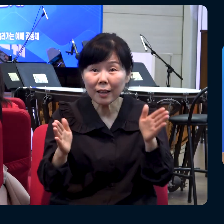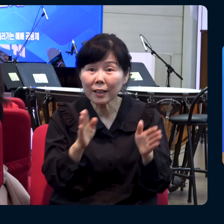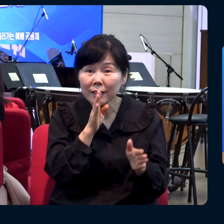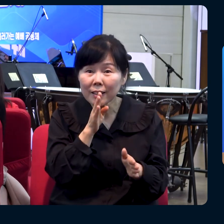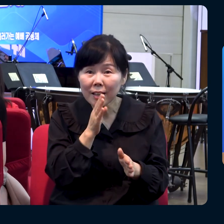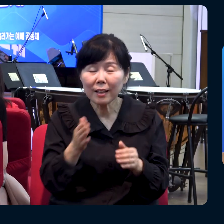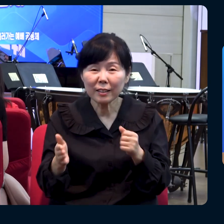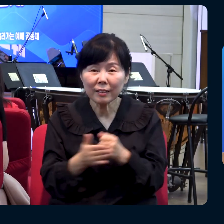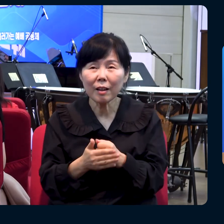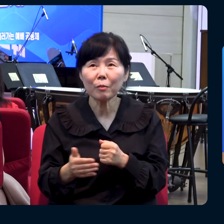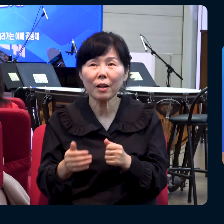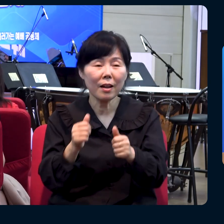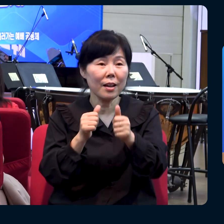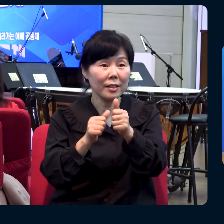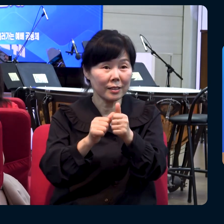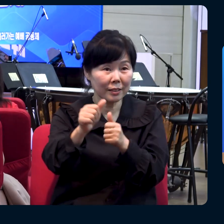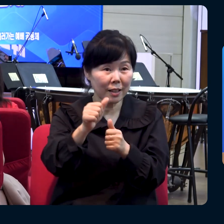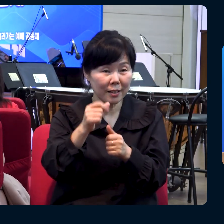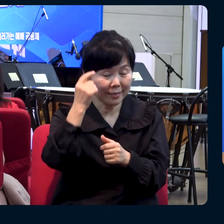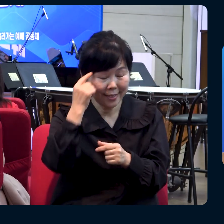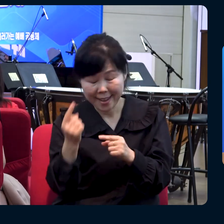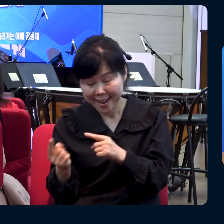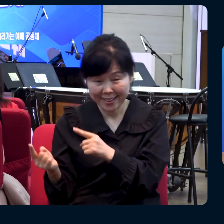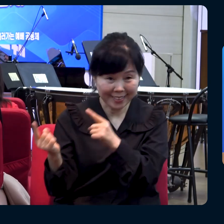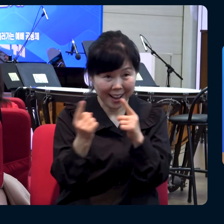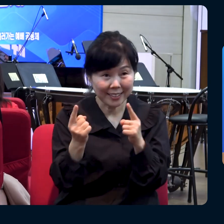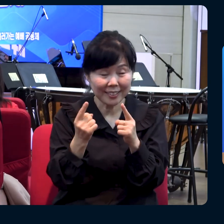여러분 승리를 회복하는 대각성 집회가